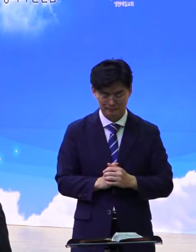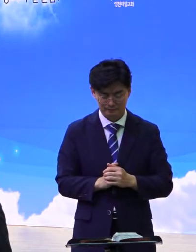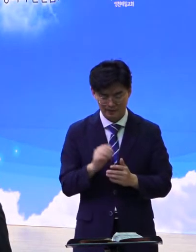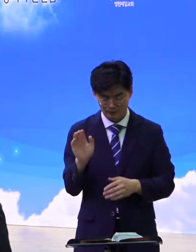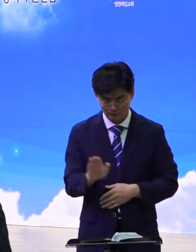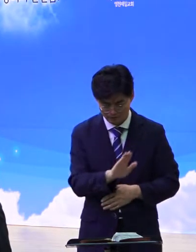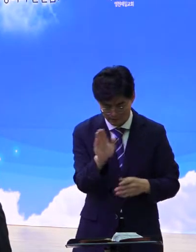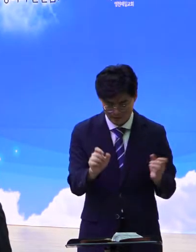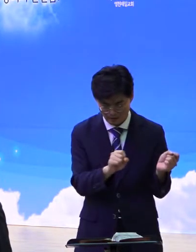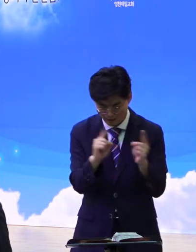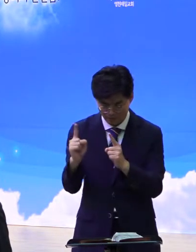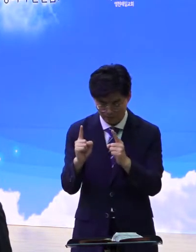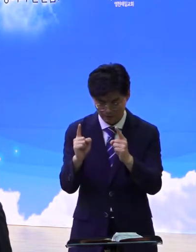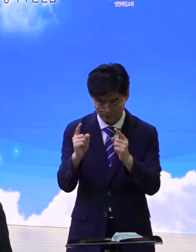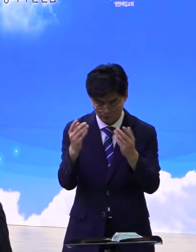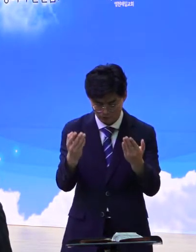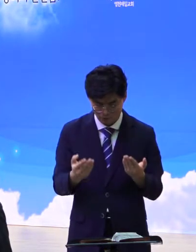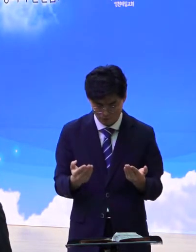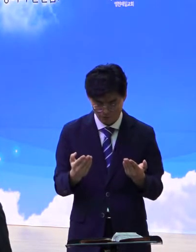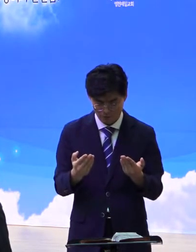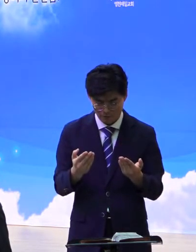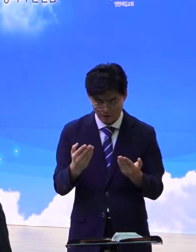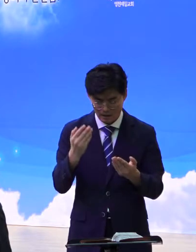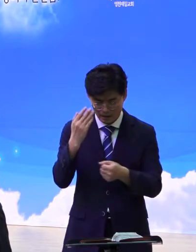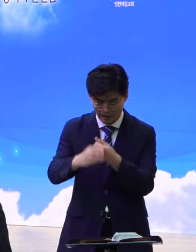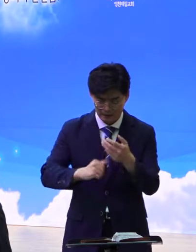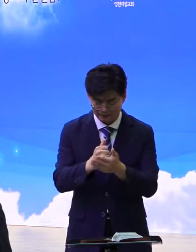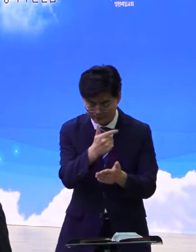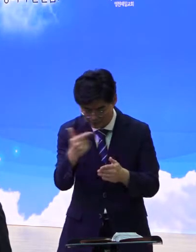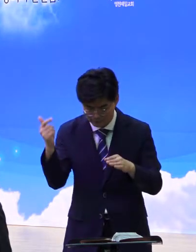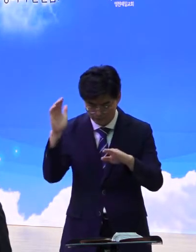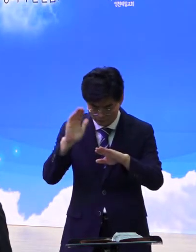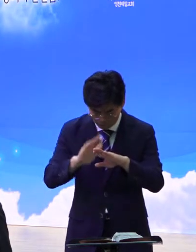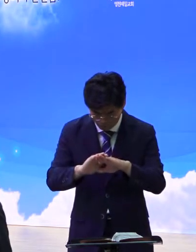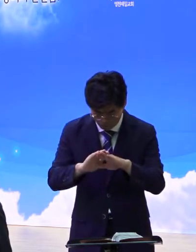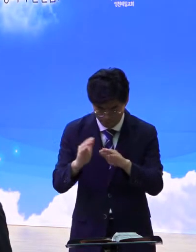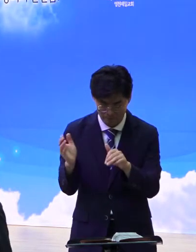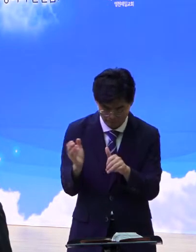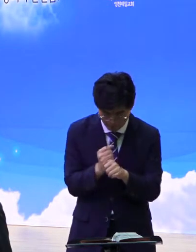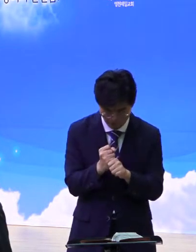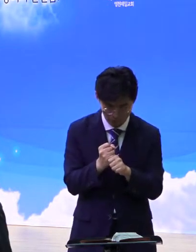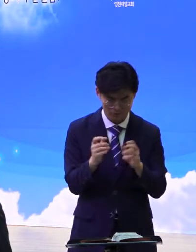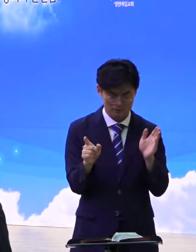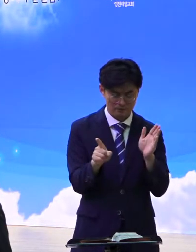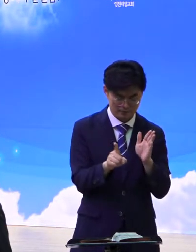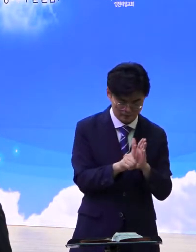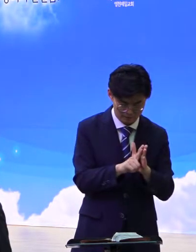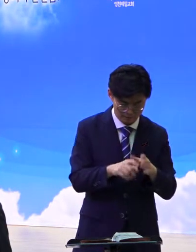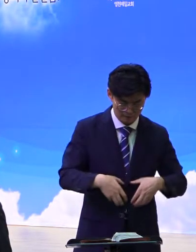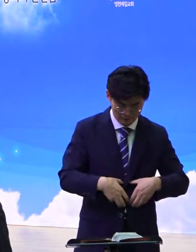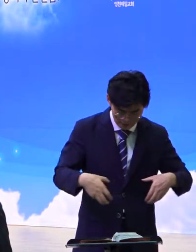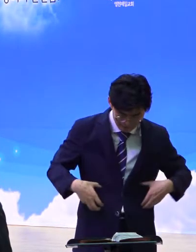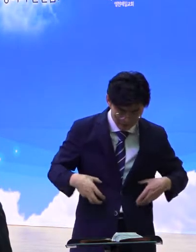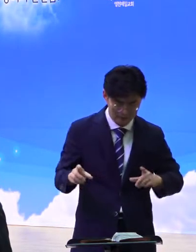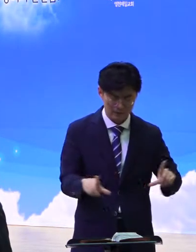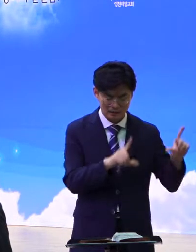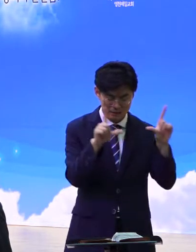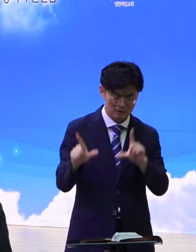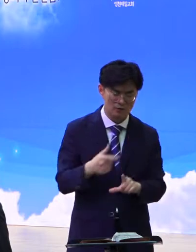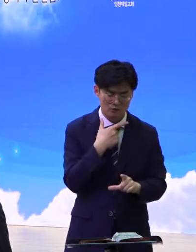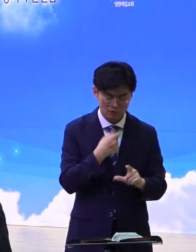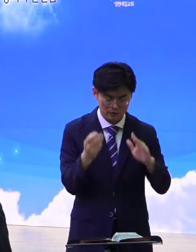우리를 회복시키시는 하나님의 그 손길을 의지하며 믿음으로 담대히 살기를 원하는 영천제의